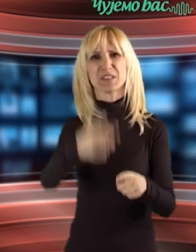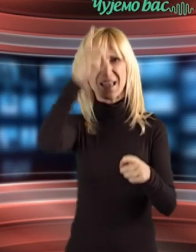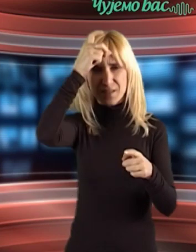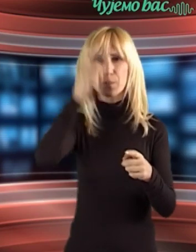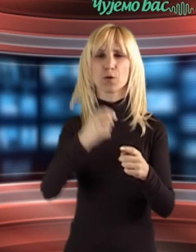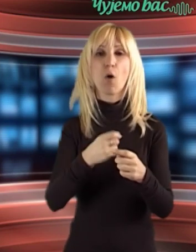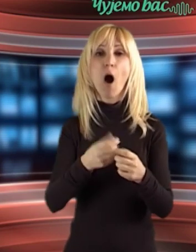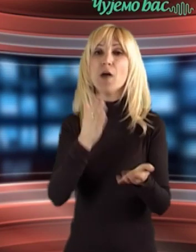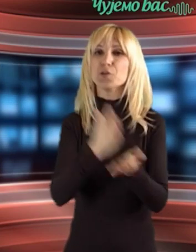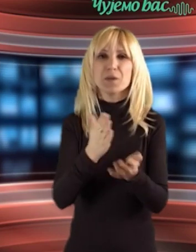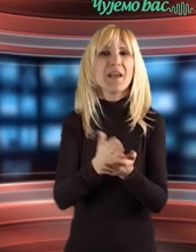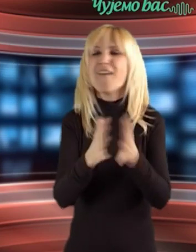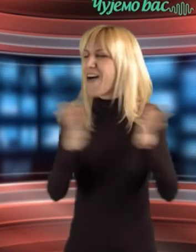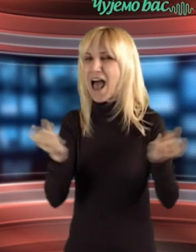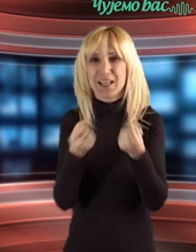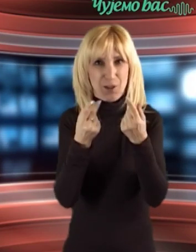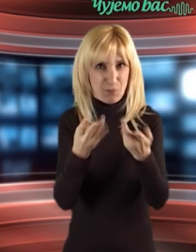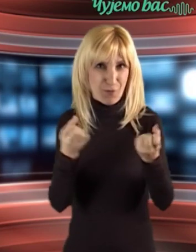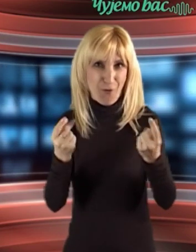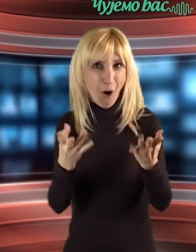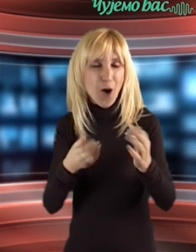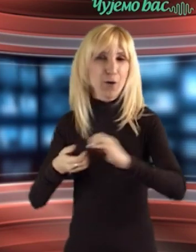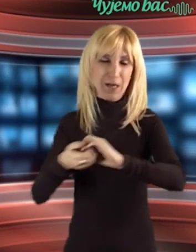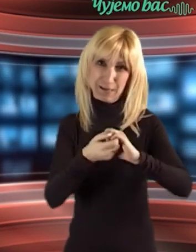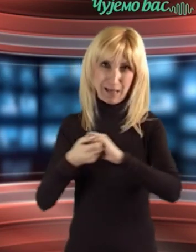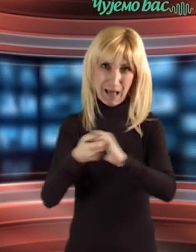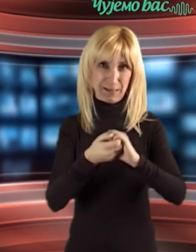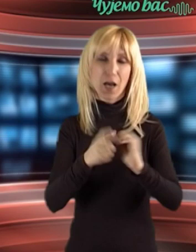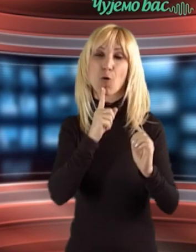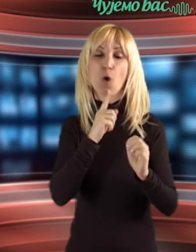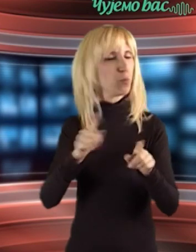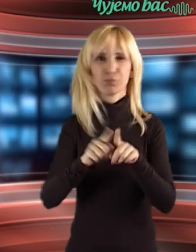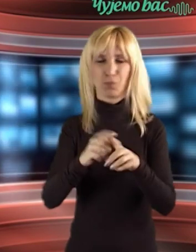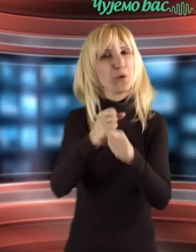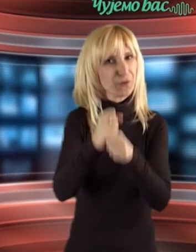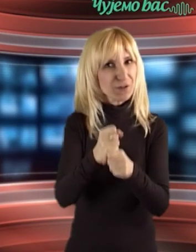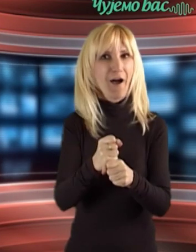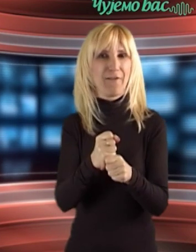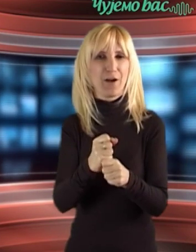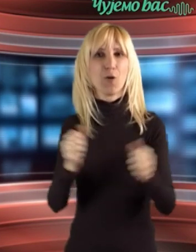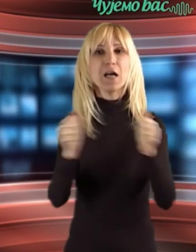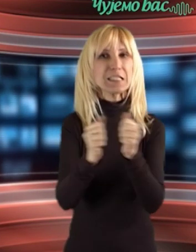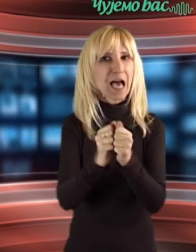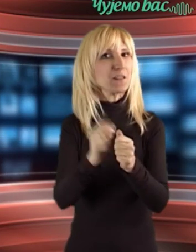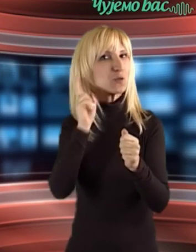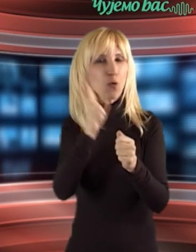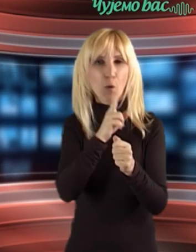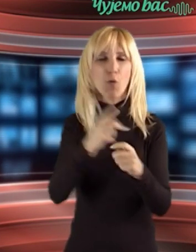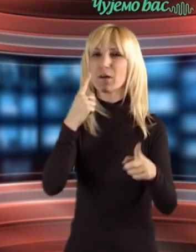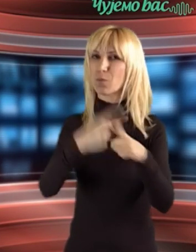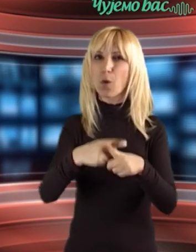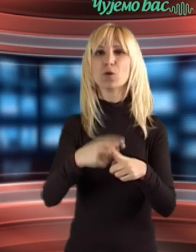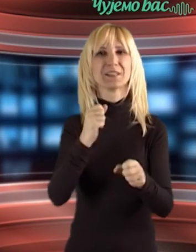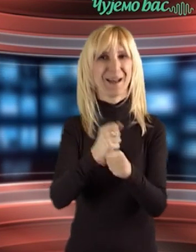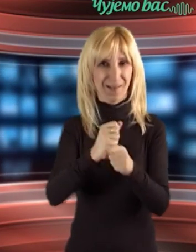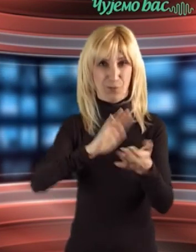uopšte, odazvati veliki broj organizacija koji inače podržavaju kako zajednicu gluvi, tako i rad nas